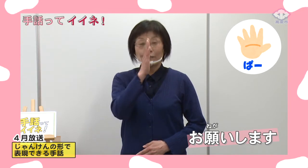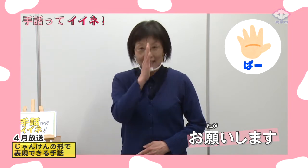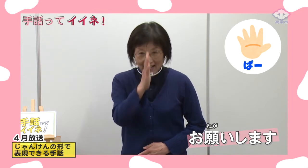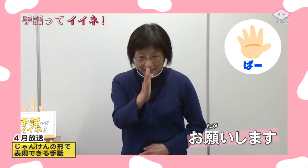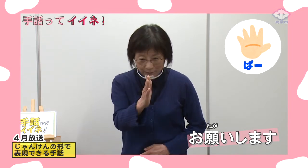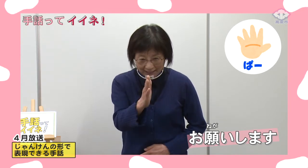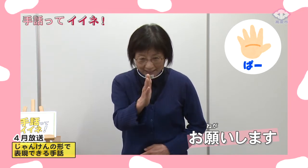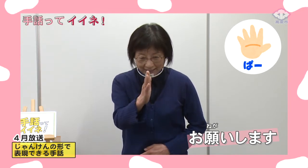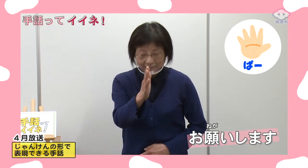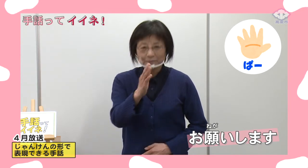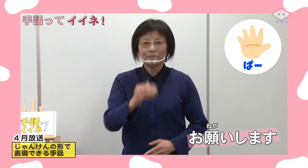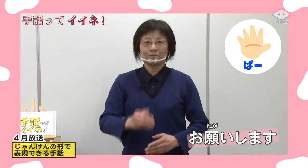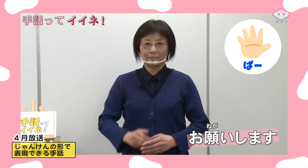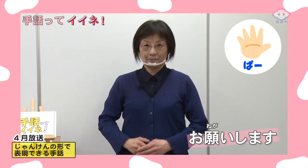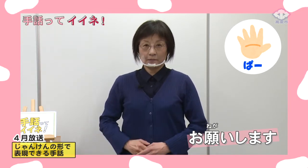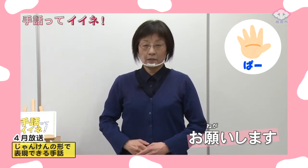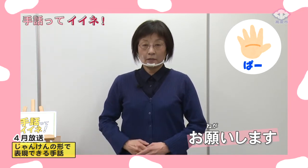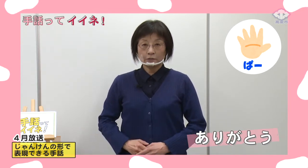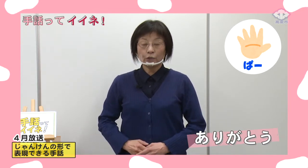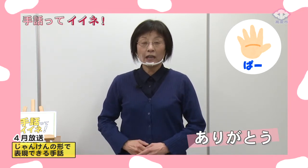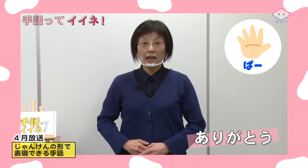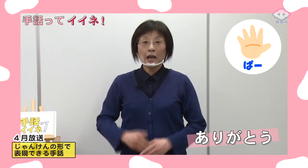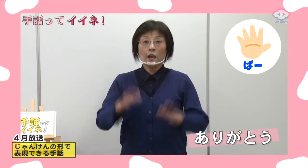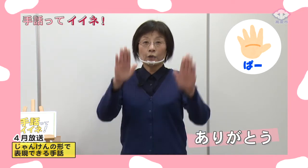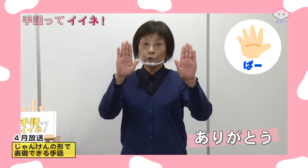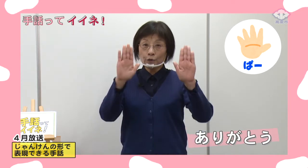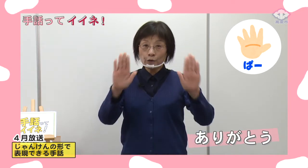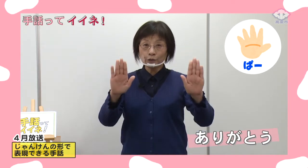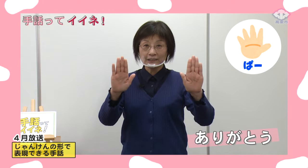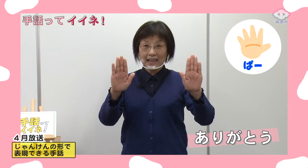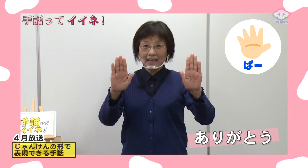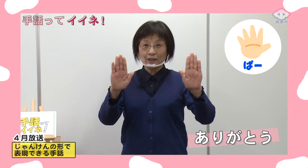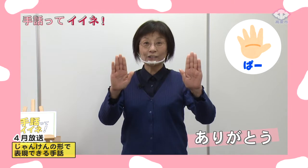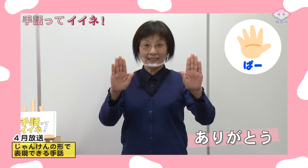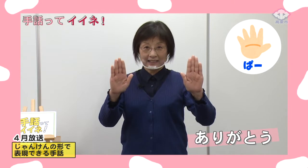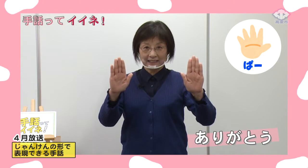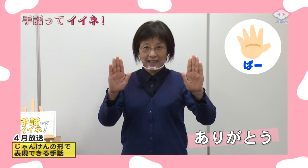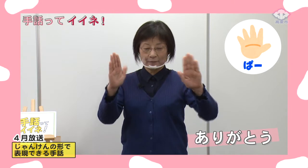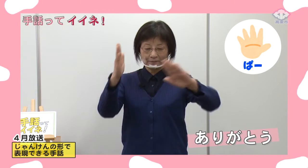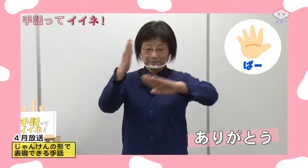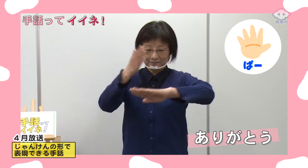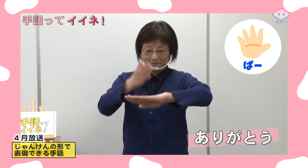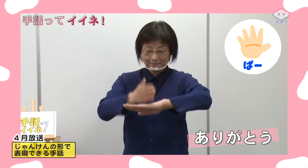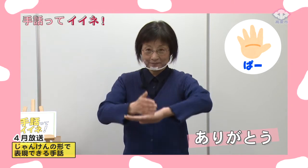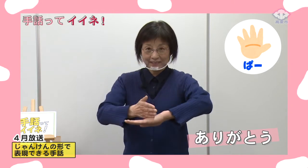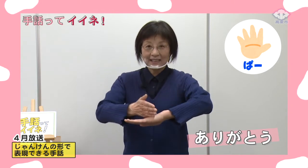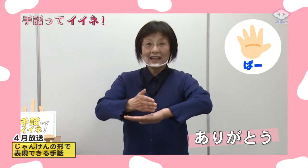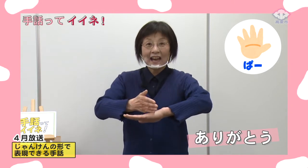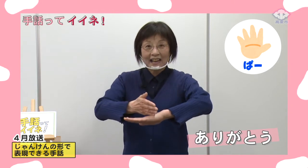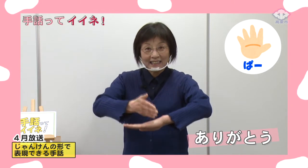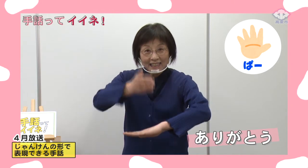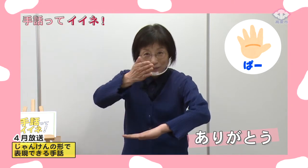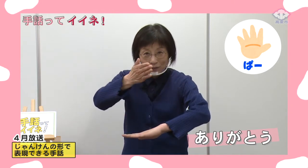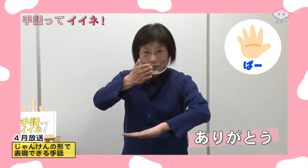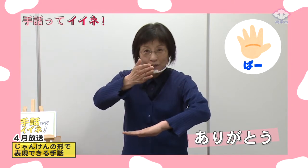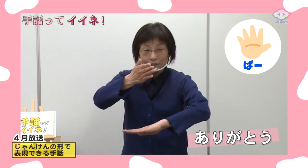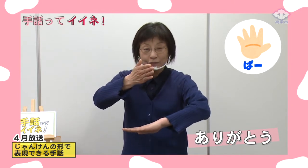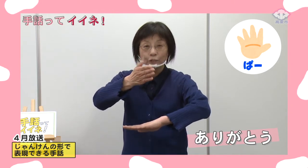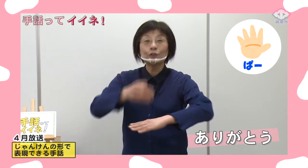願いします。それから両方の手を使ってありがとうの時に